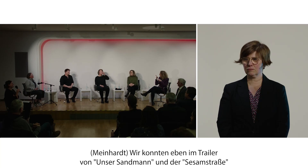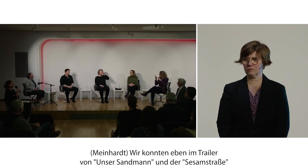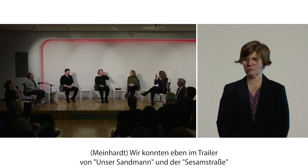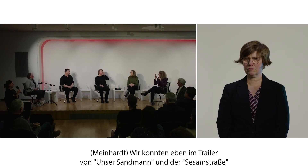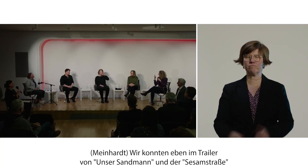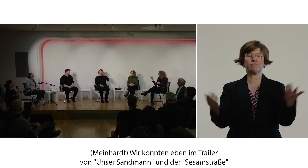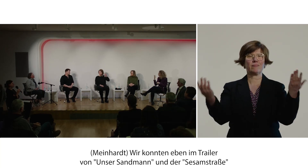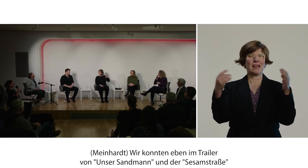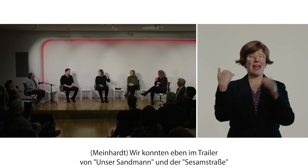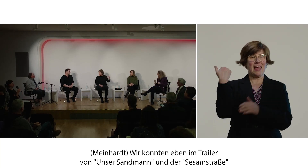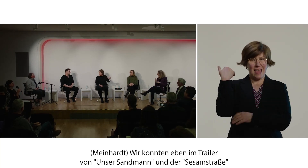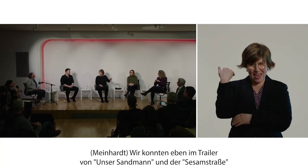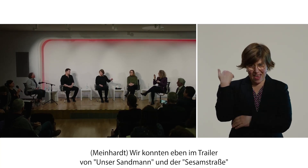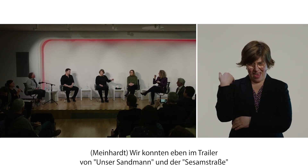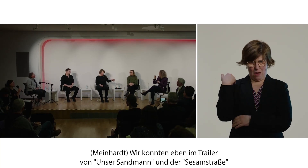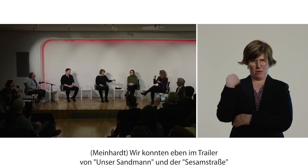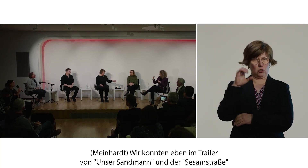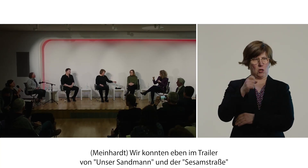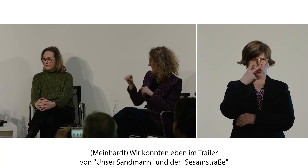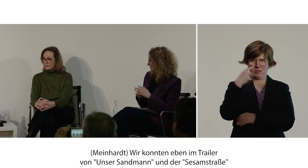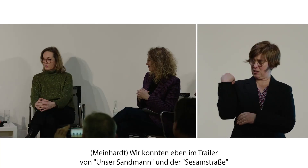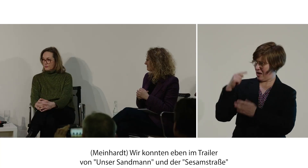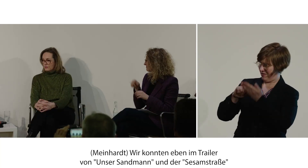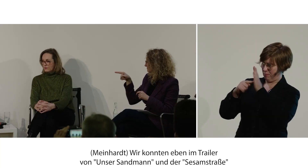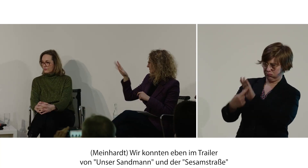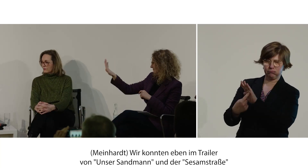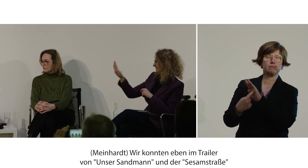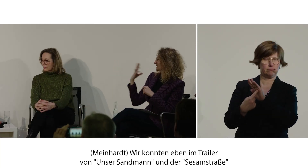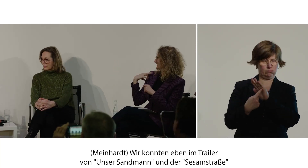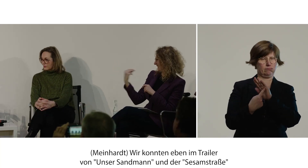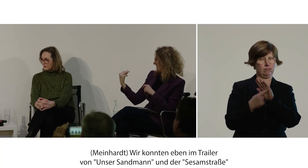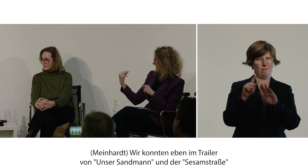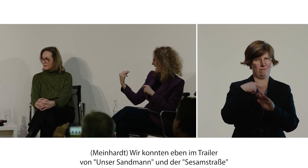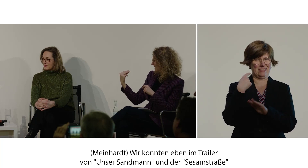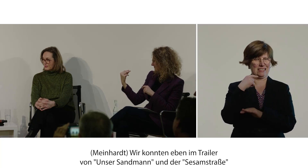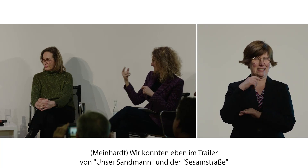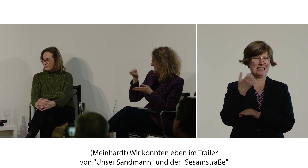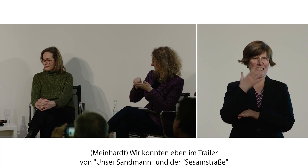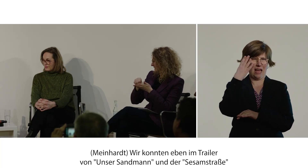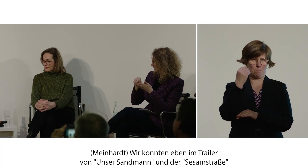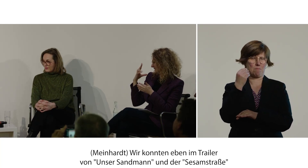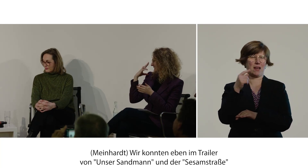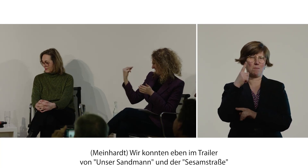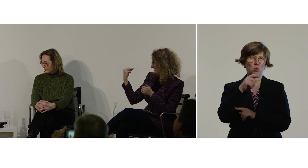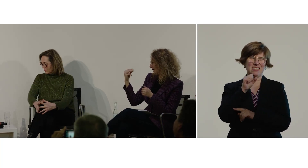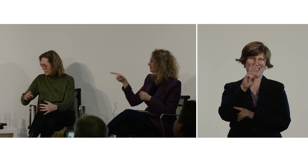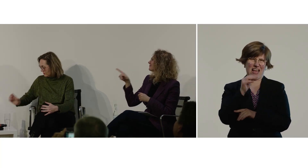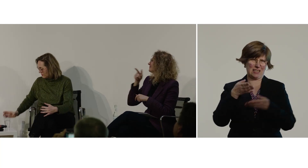Ja, wir konnten eben im Trailer von Unser Sandmann und der Sesamstraße